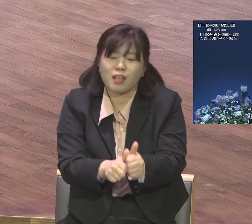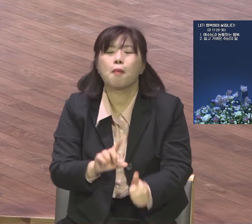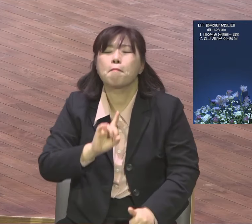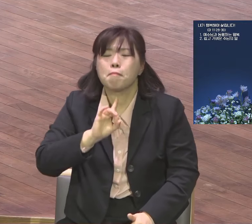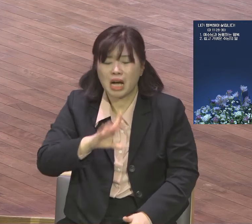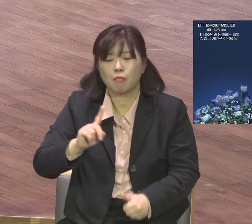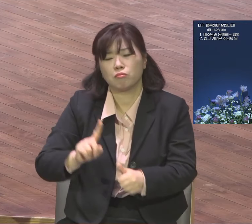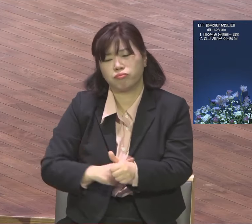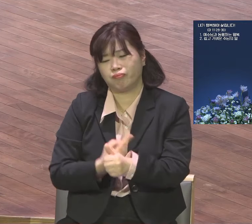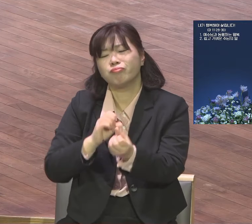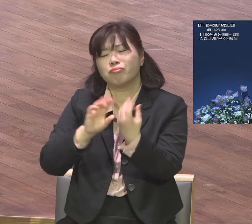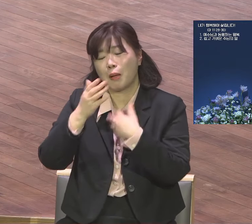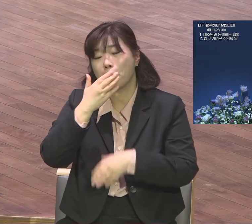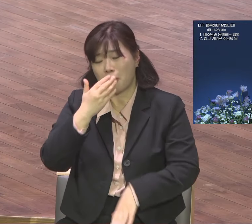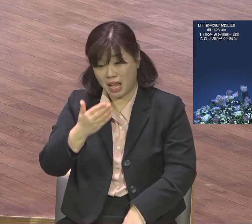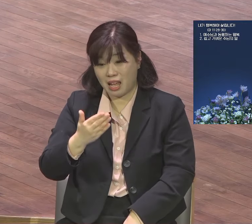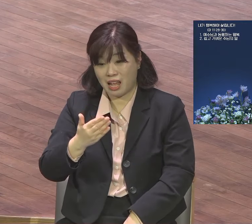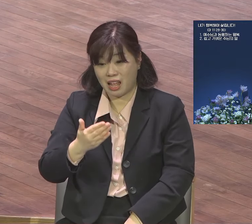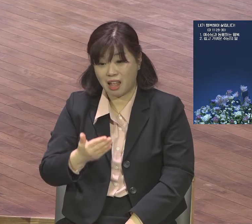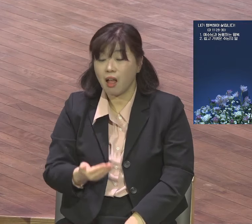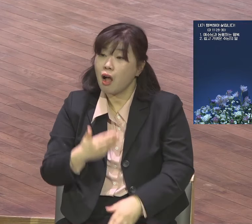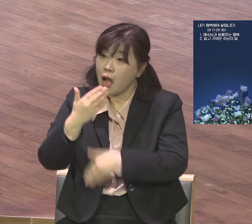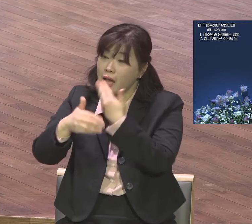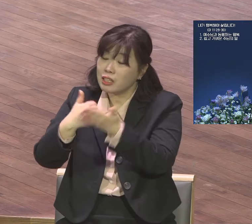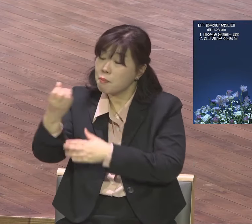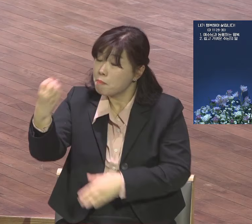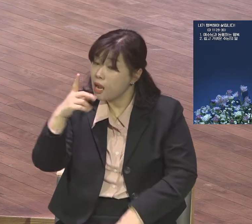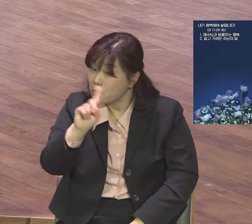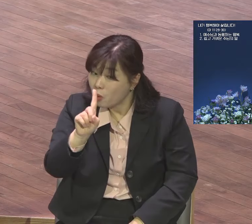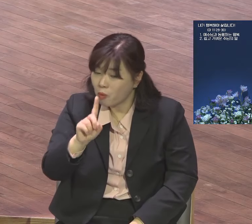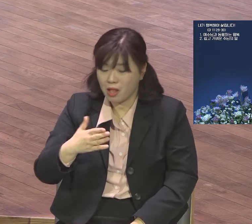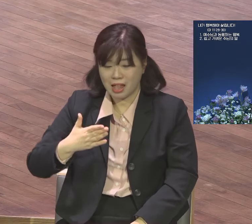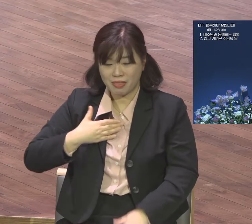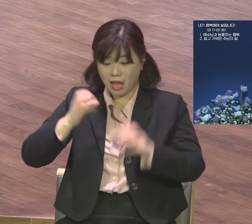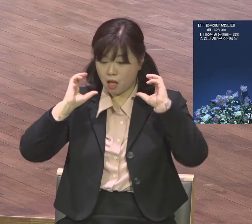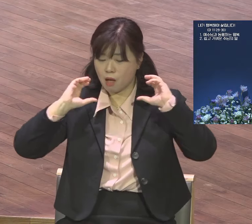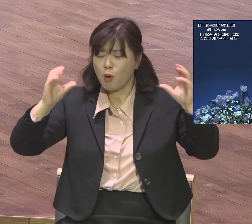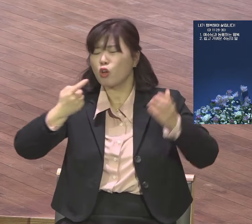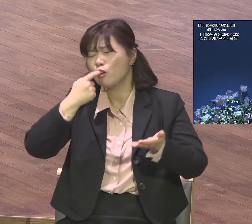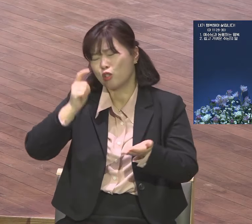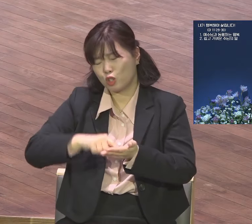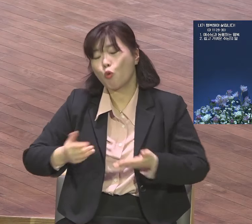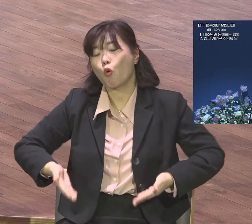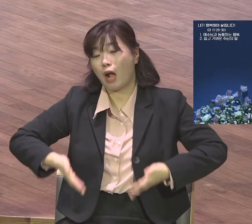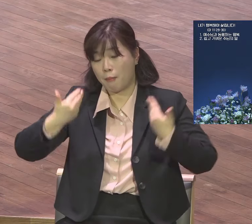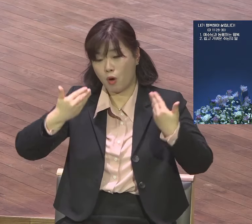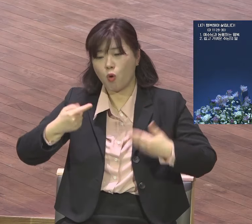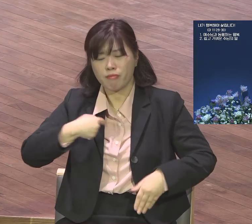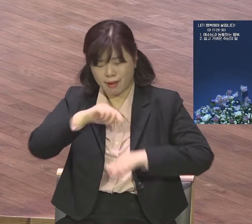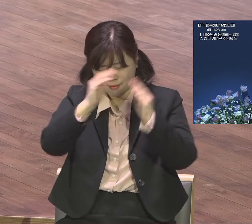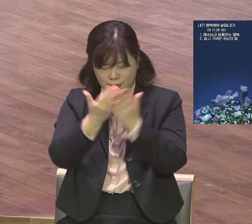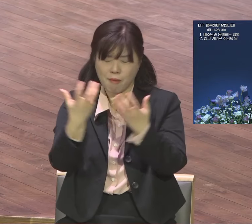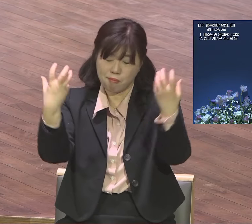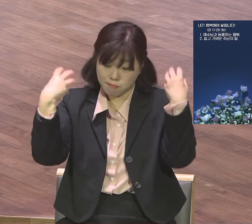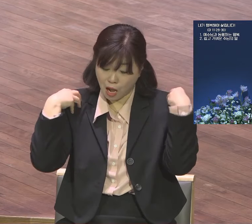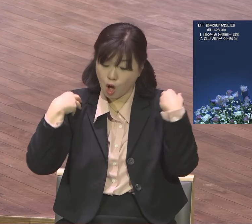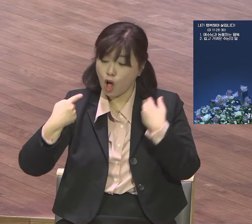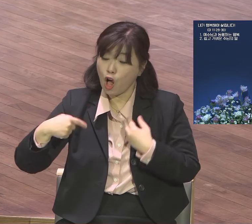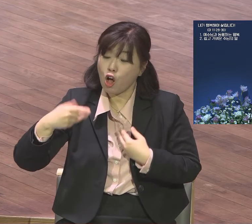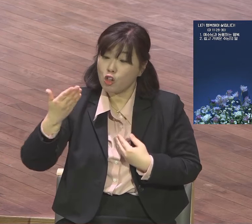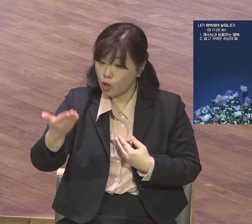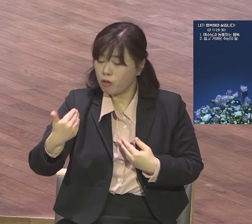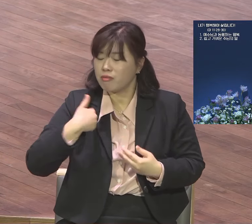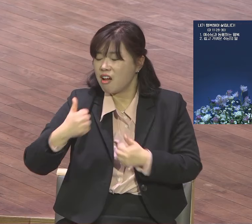바랍니다. 내 멍에는 쉽고 내 짐은 가벼움이라. 어떤 사람이 꿈을 꾸었습니다. 주님과